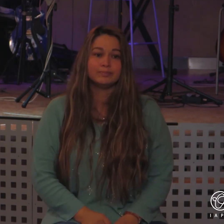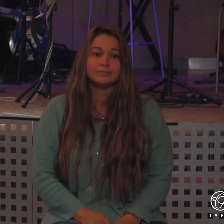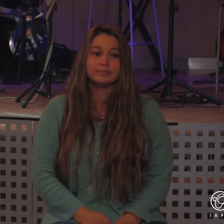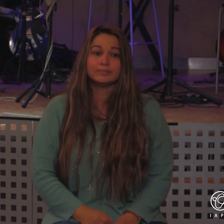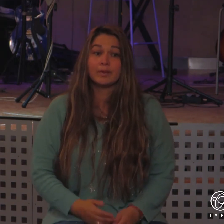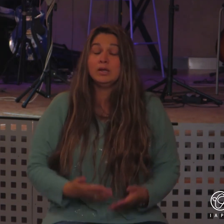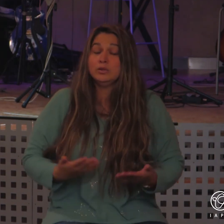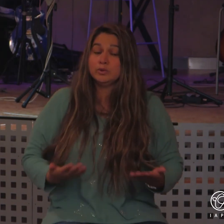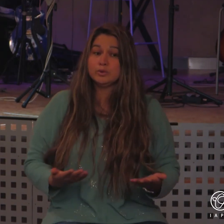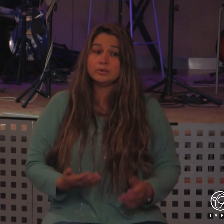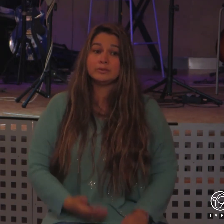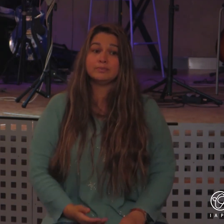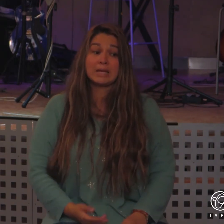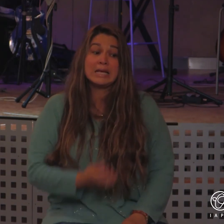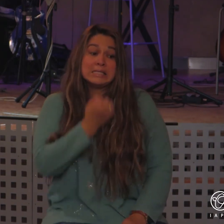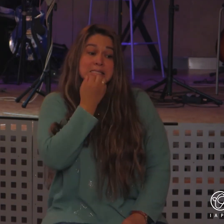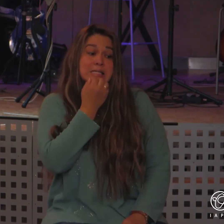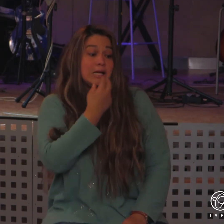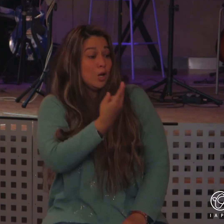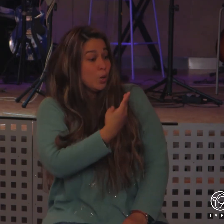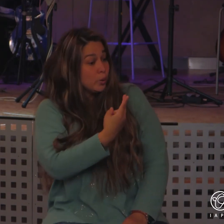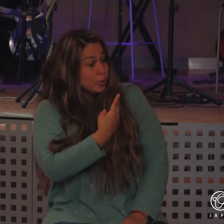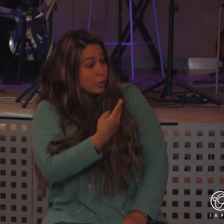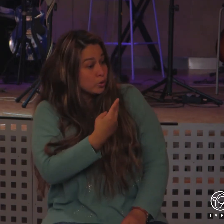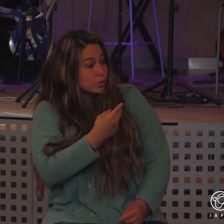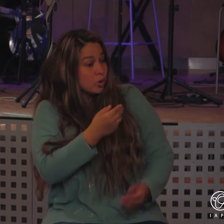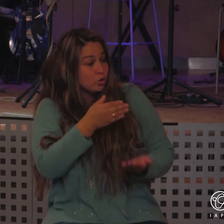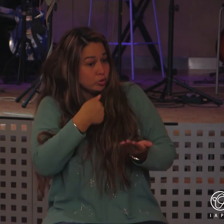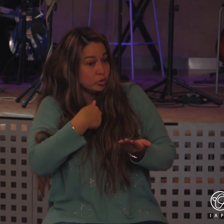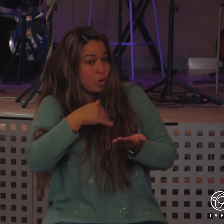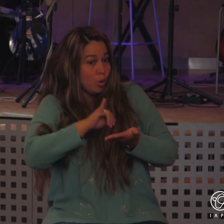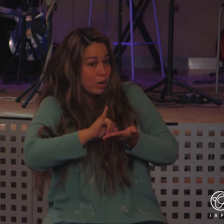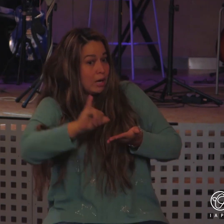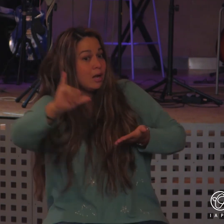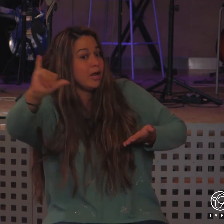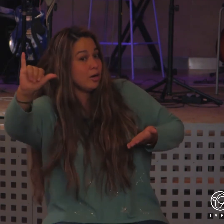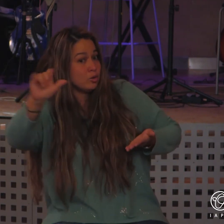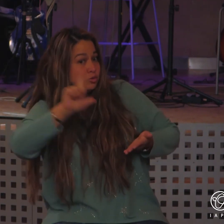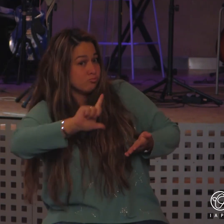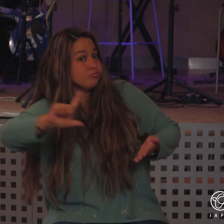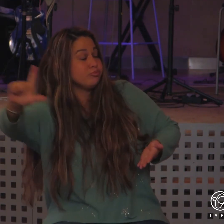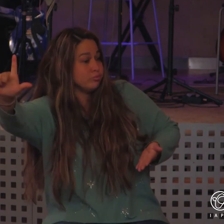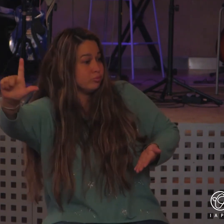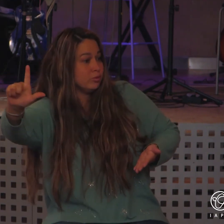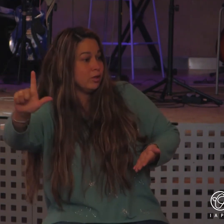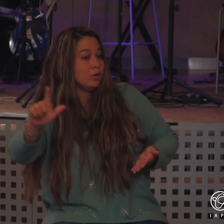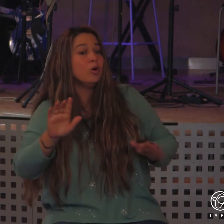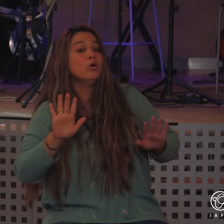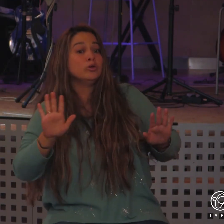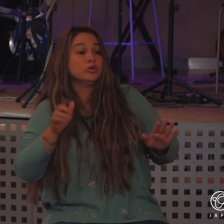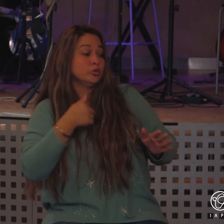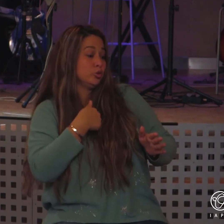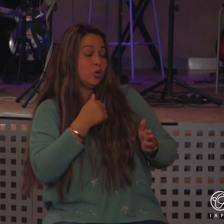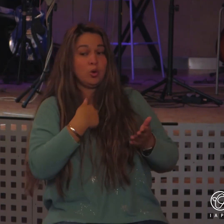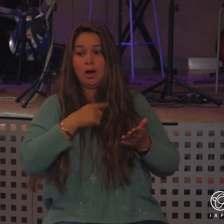Cuando ya estemos lejos el uno del otro, que sea Dios quien